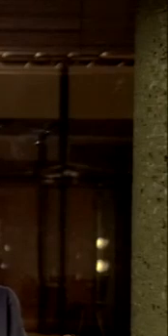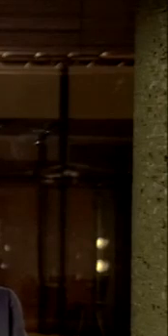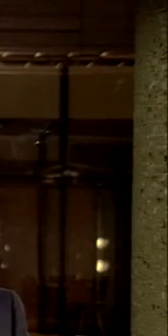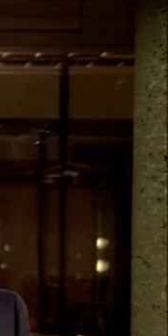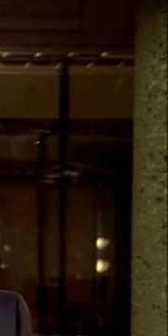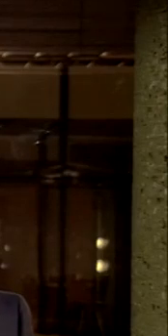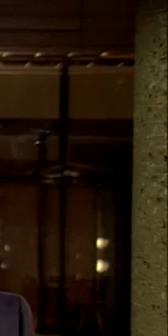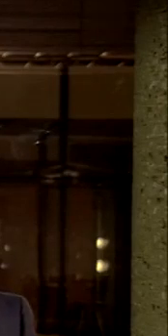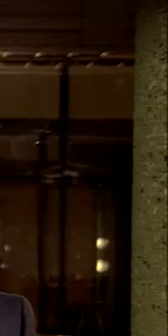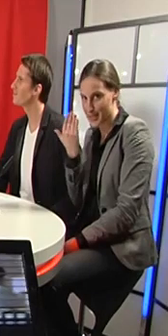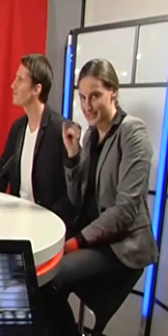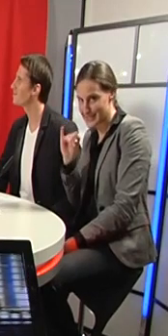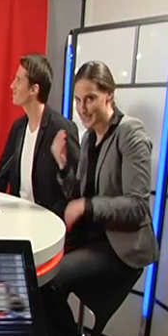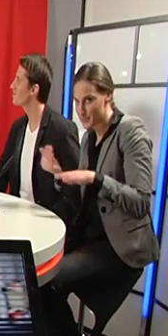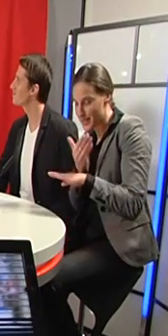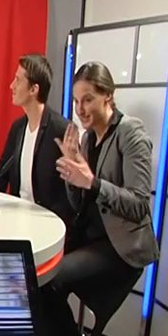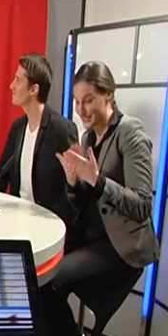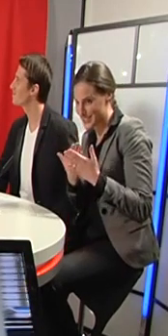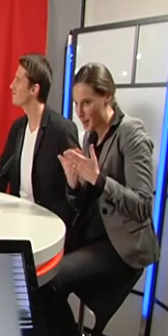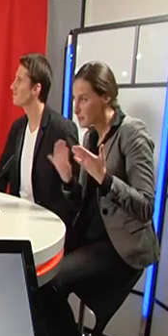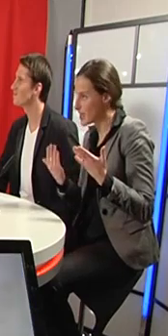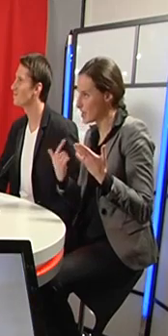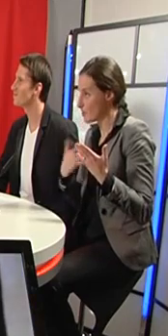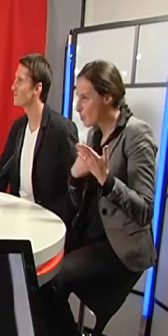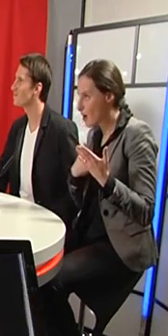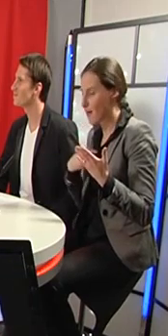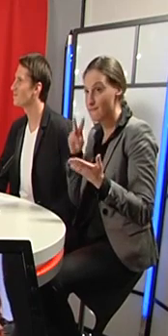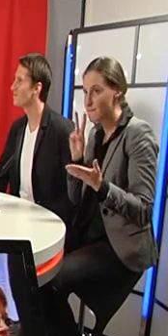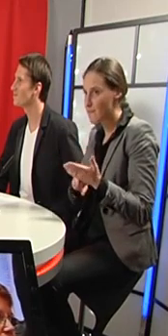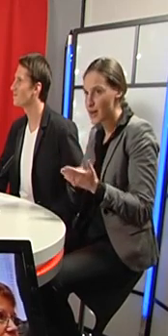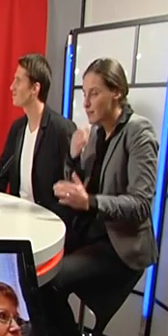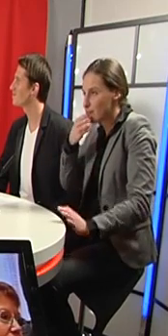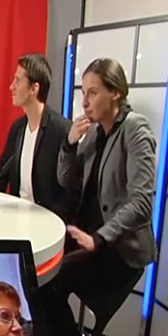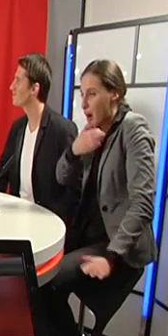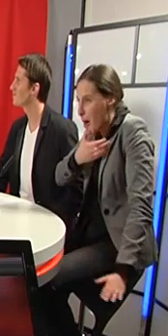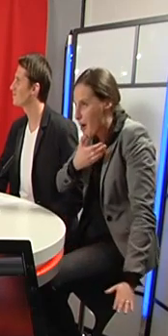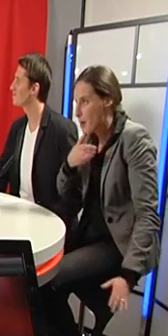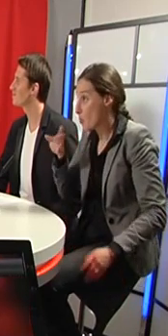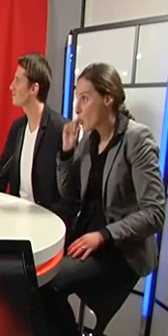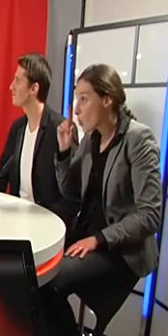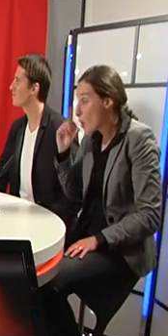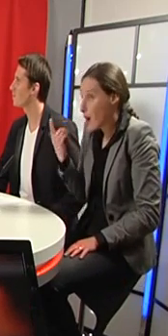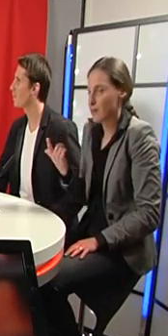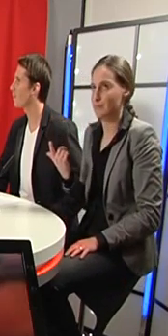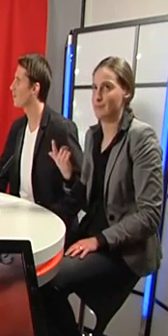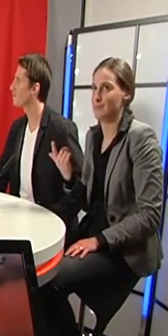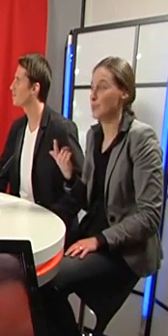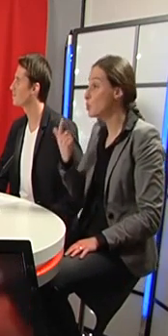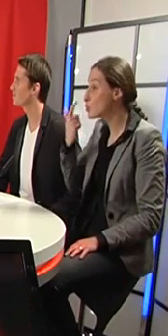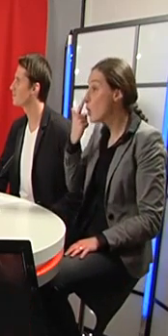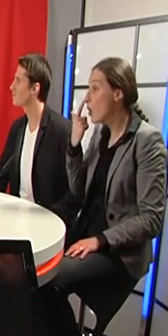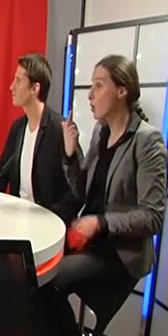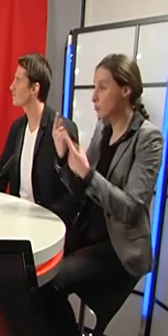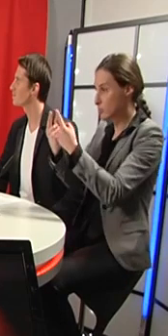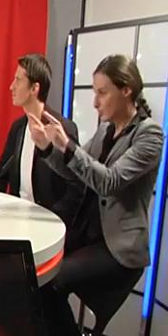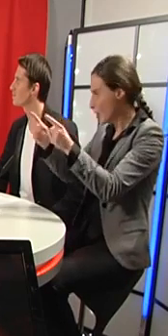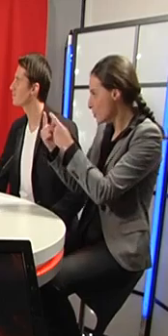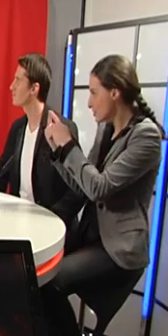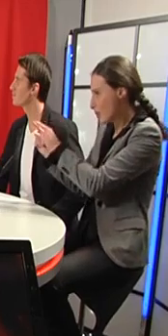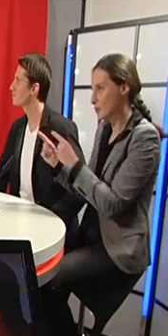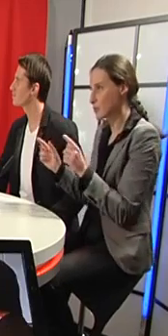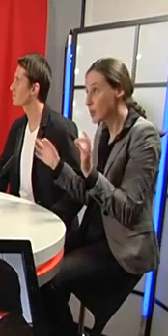ne sais pas si ça vous fait ça, Félix. Moi, ce qui m'impressionne, c'est qu'on a... Enfin, on n'a pas l'impression, finalement, qu'il y a une différence.